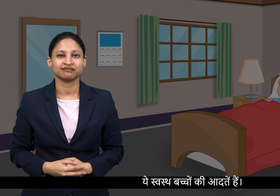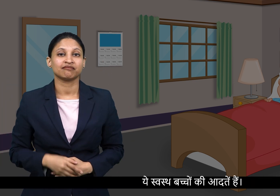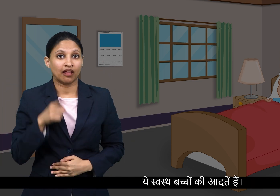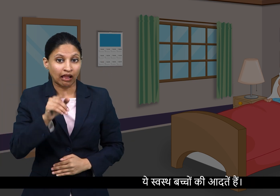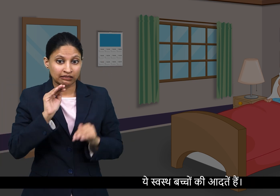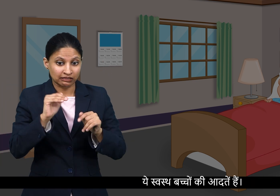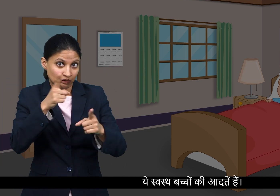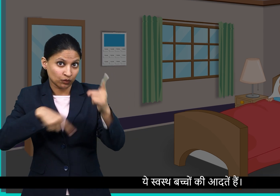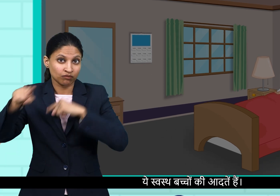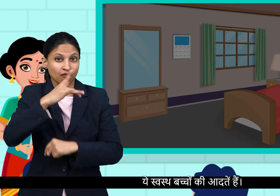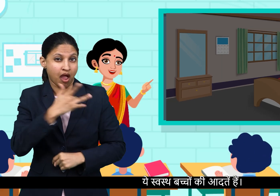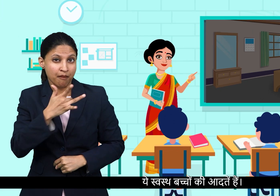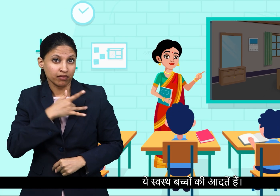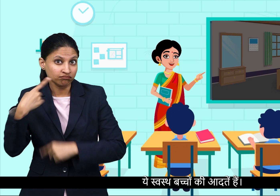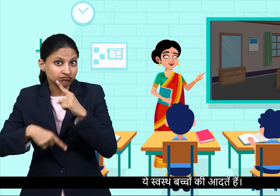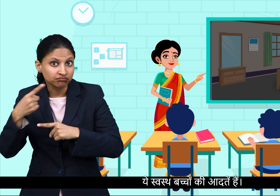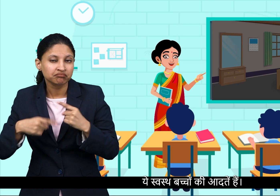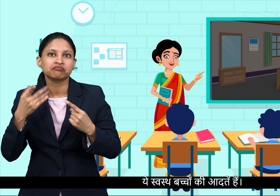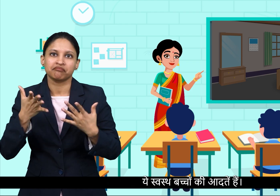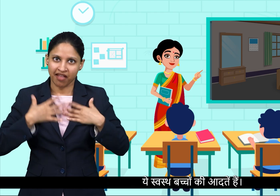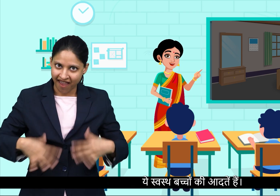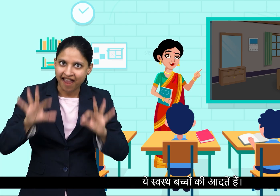ये स्वस्थ बच्चों की आदतें हैं।